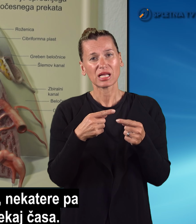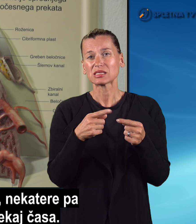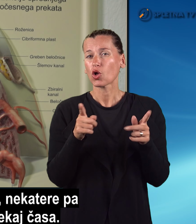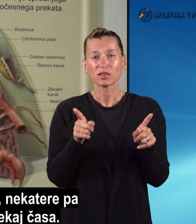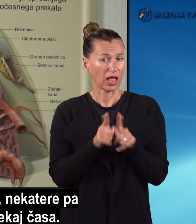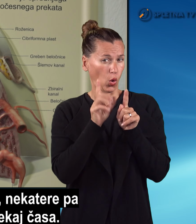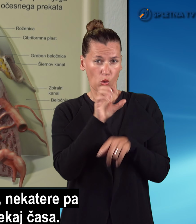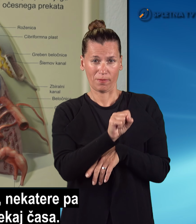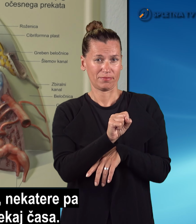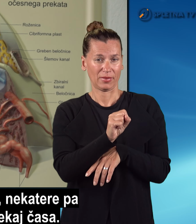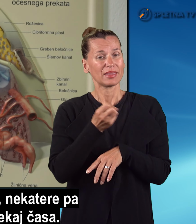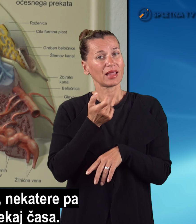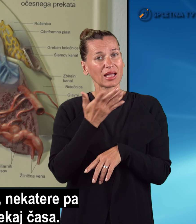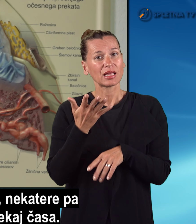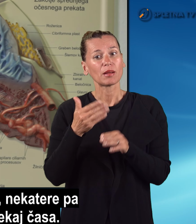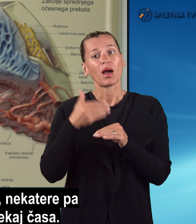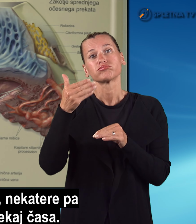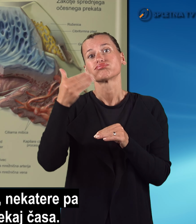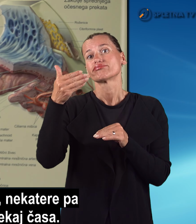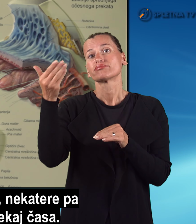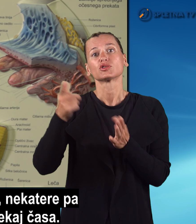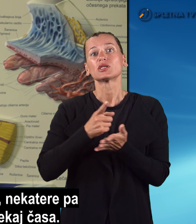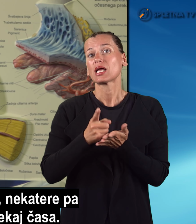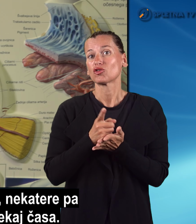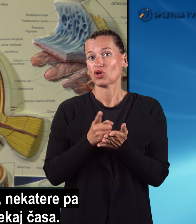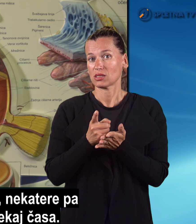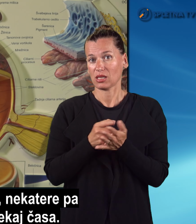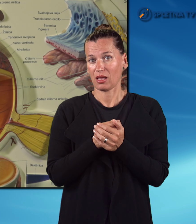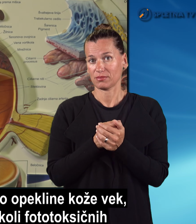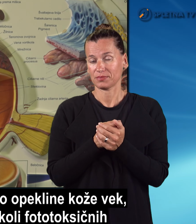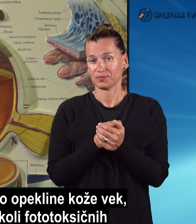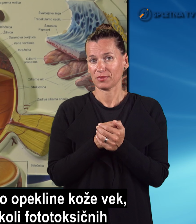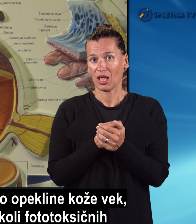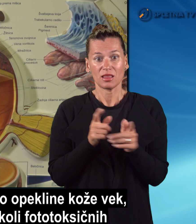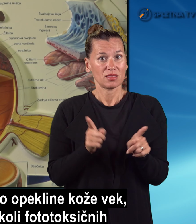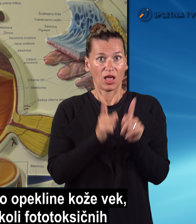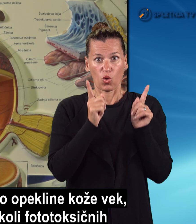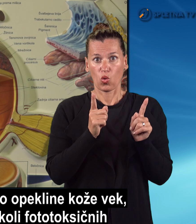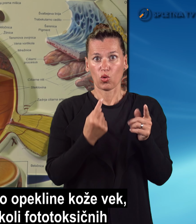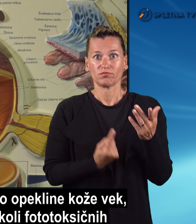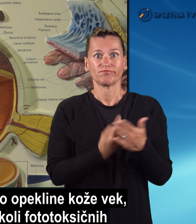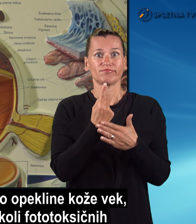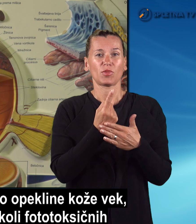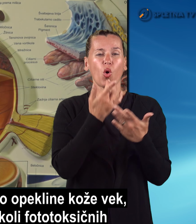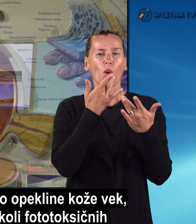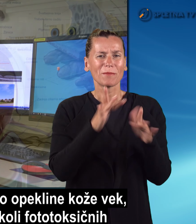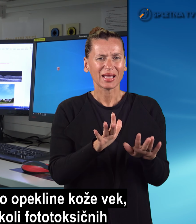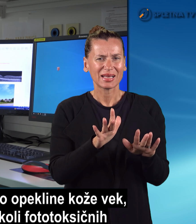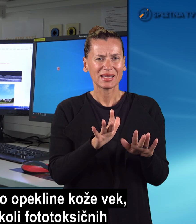akutno takoj, nekatere pa šele čez nekaj časa. Akutno lahko pride do